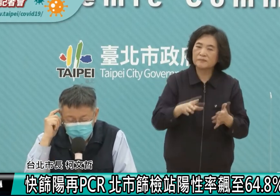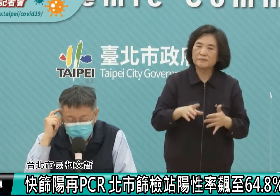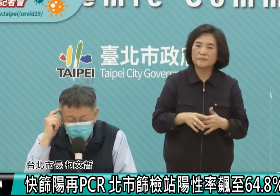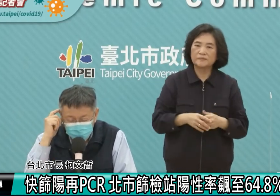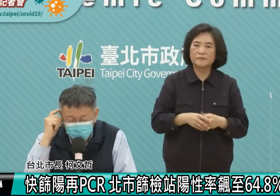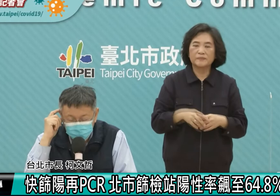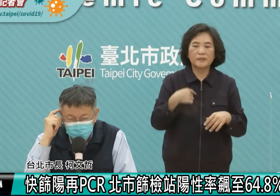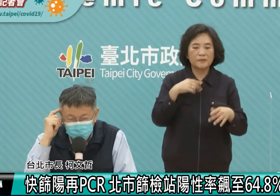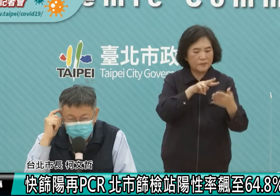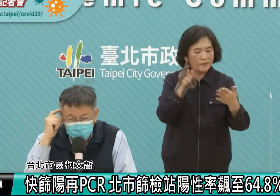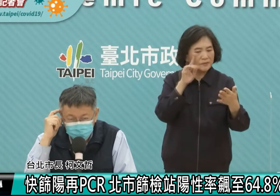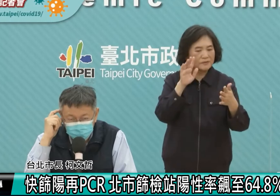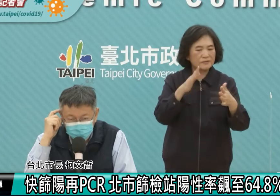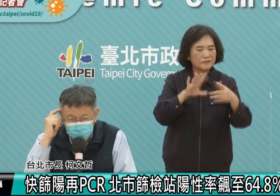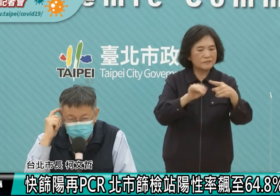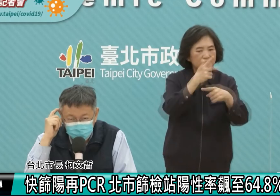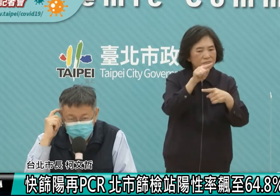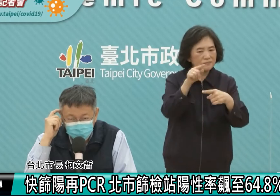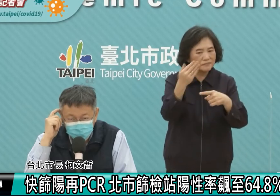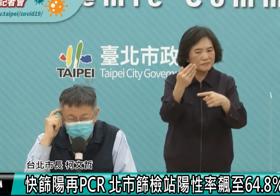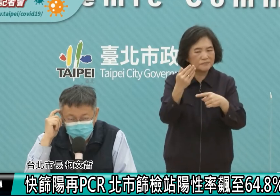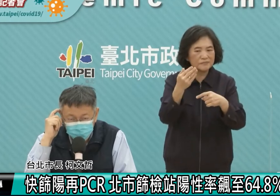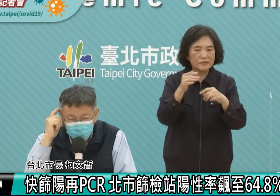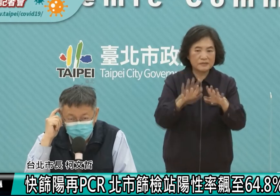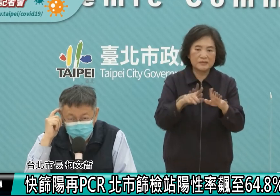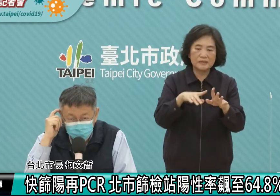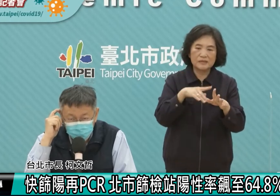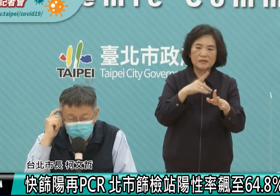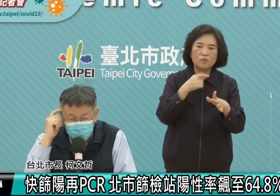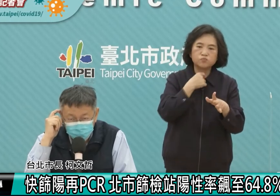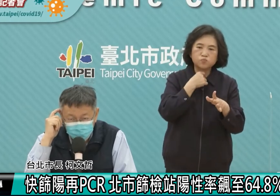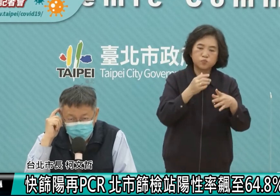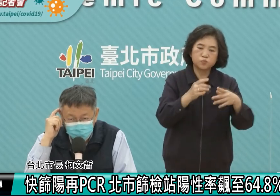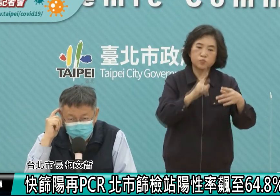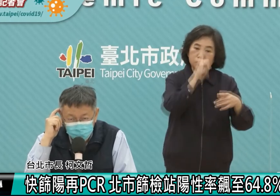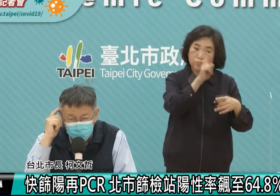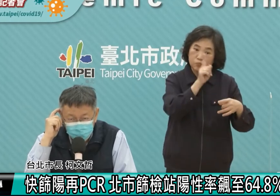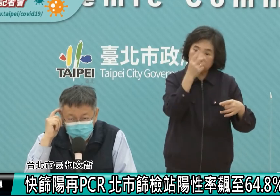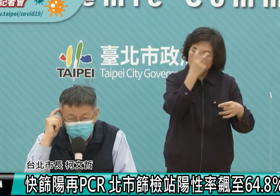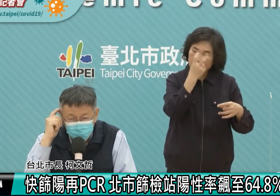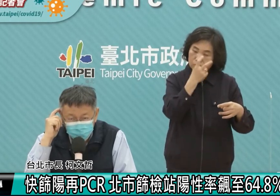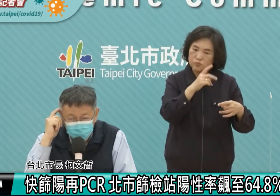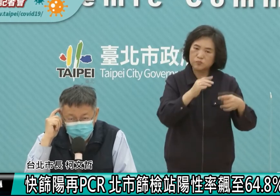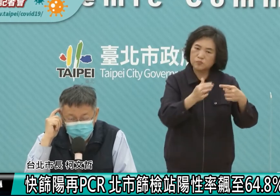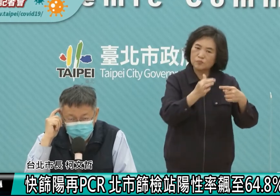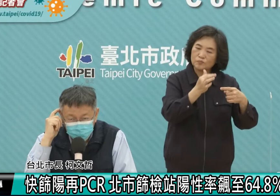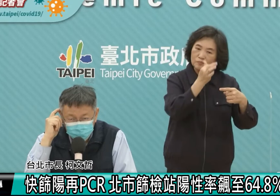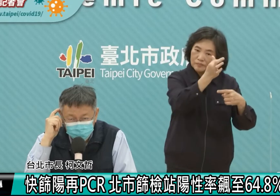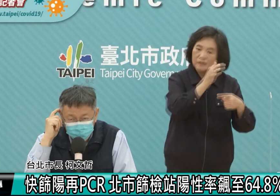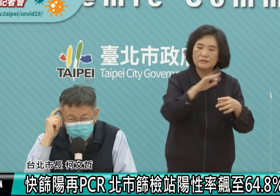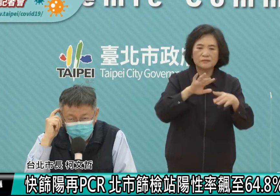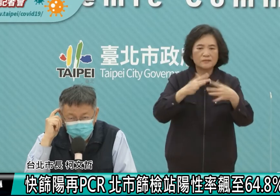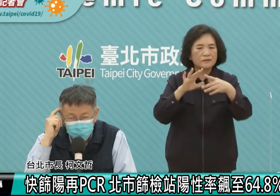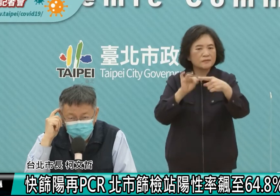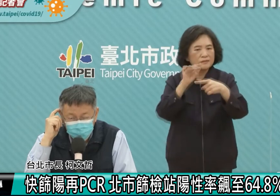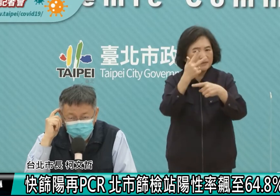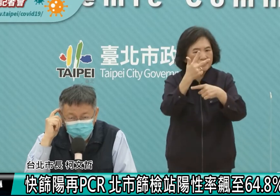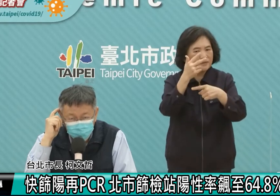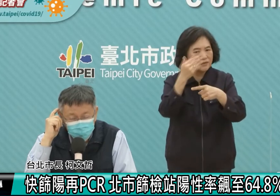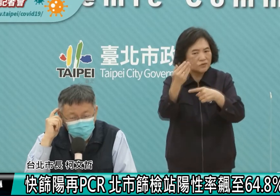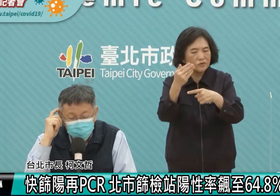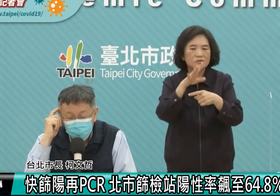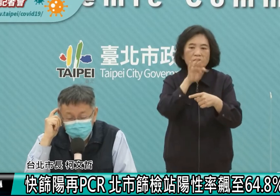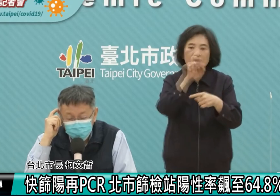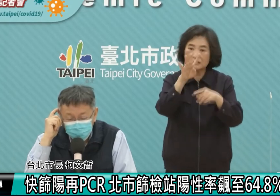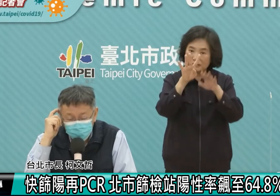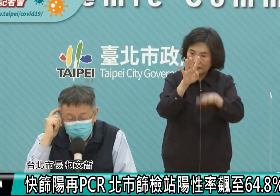哦，大概7到9%的，现在来求诊的哦，快筛阳来的，大概有7到9%的，是14岁